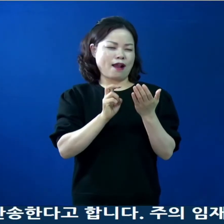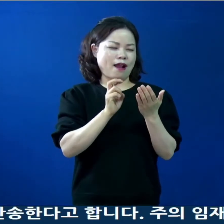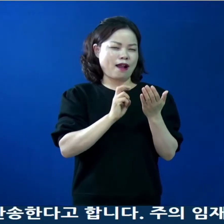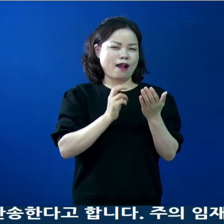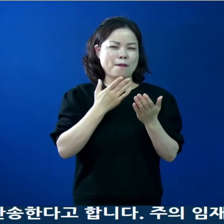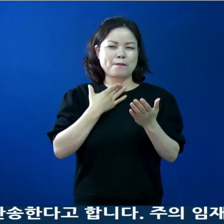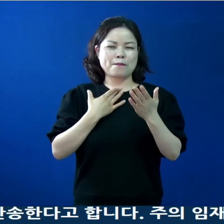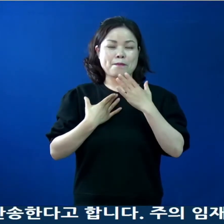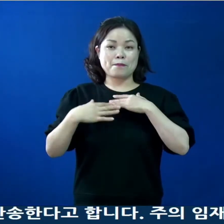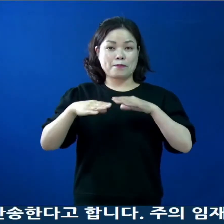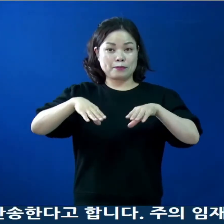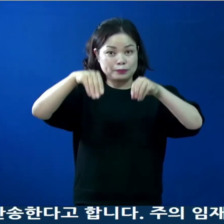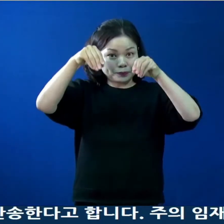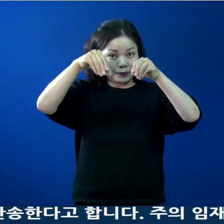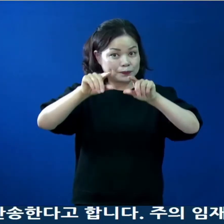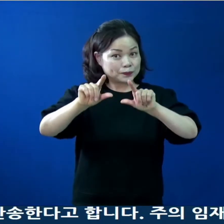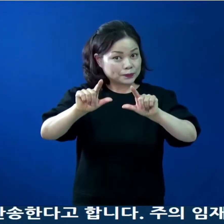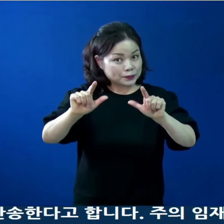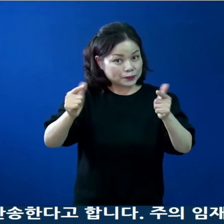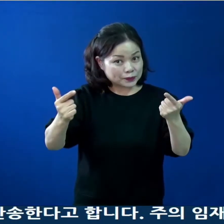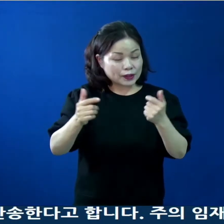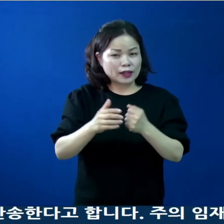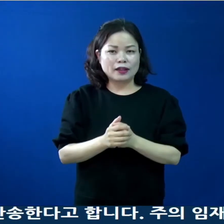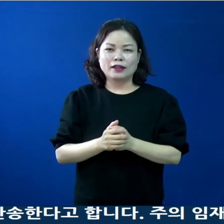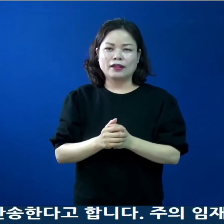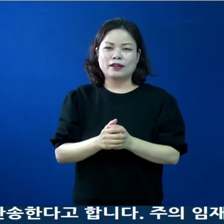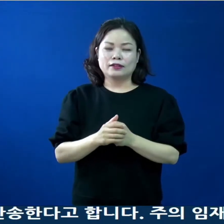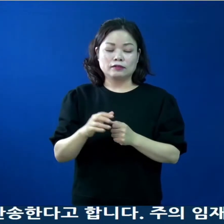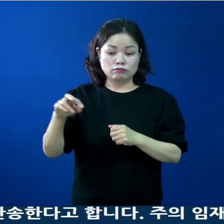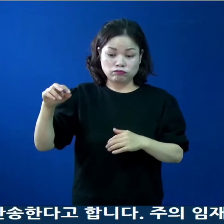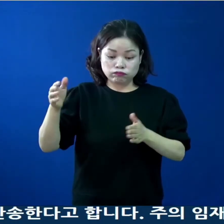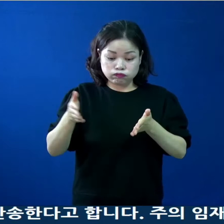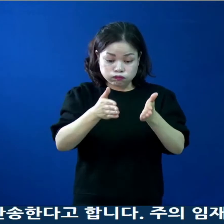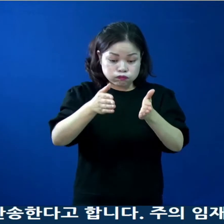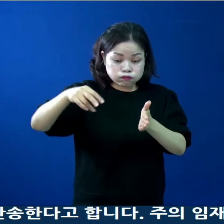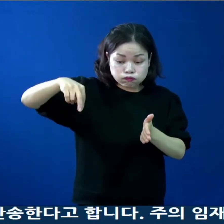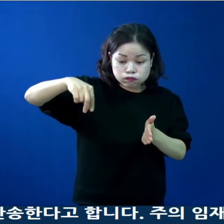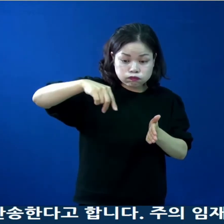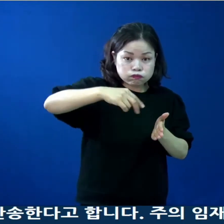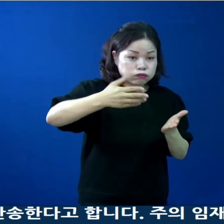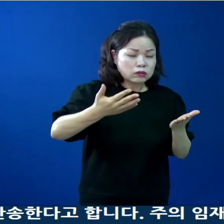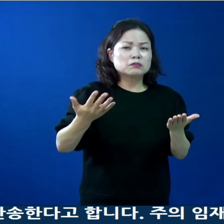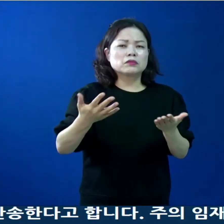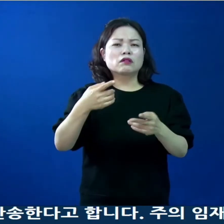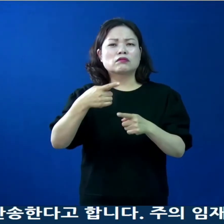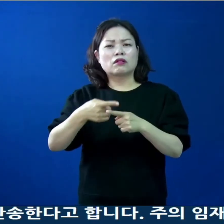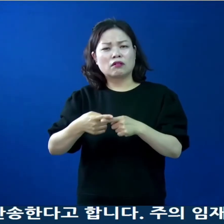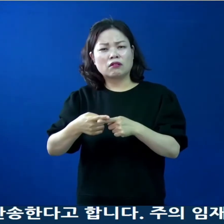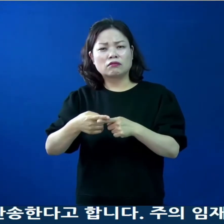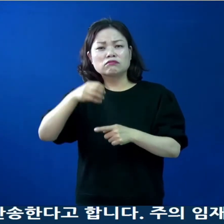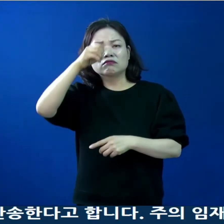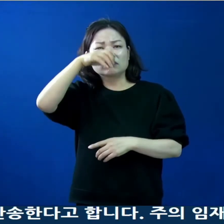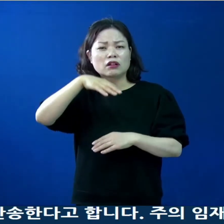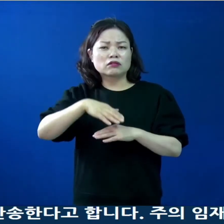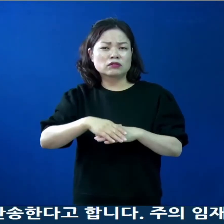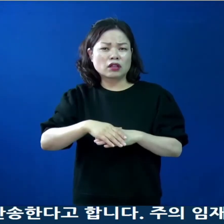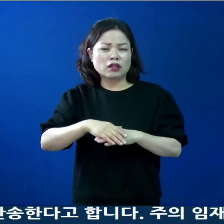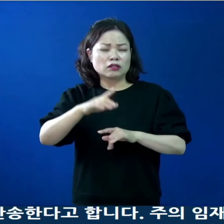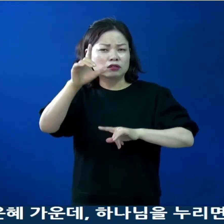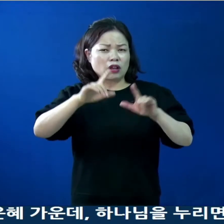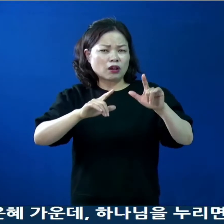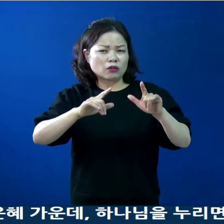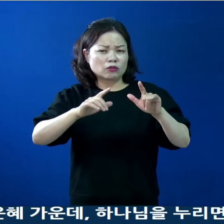마르지 않는다라고 하는 것입니다. 여러분, 그냥 길을 가다가 그냥 집안일을 하시다가 그냥 내 상황과